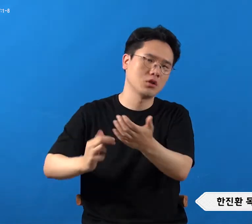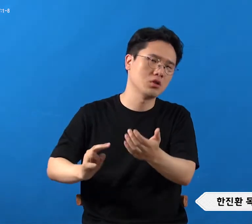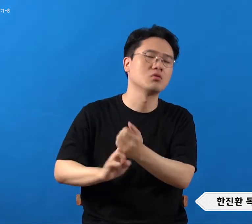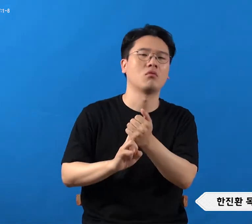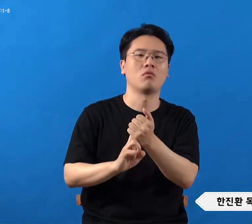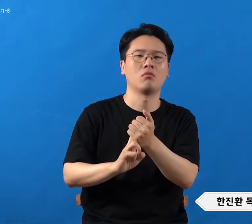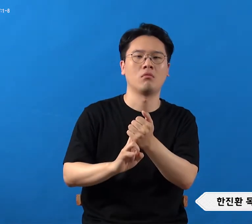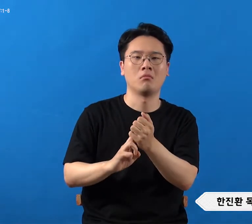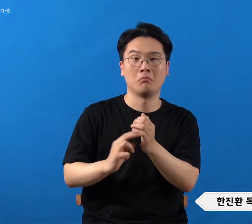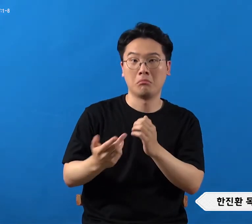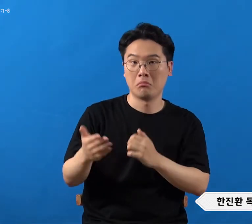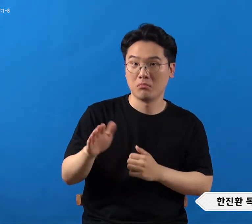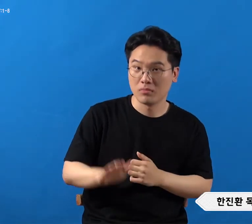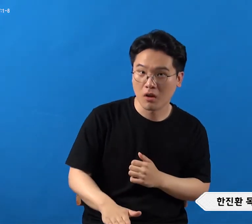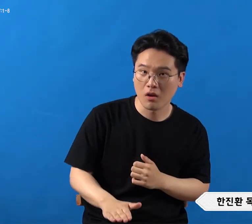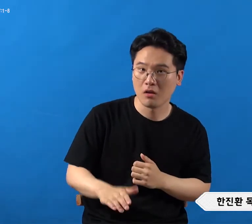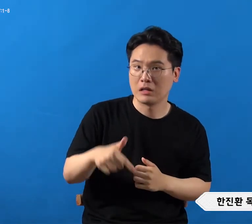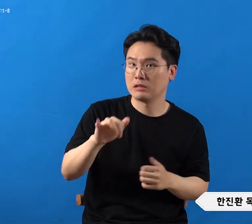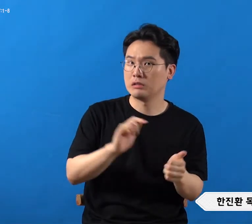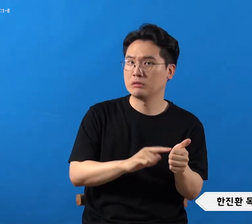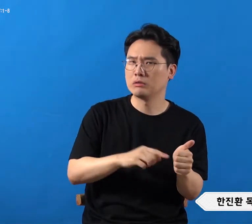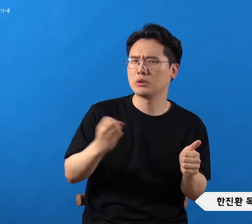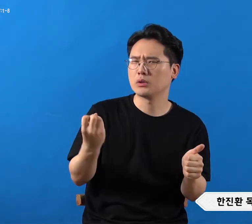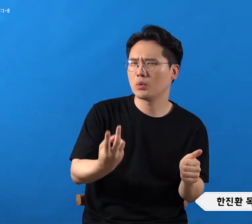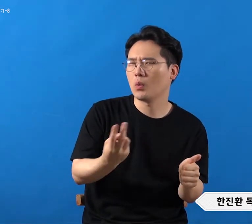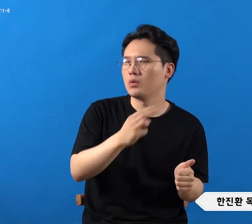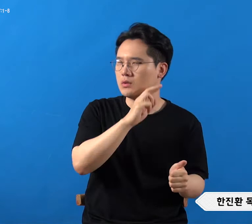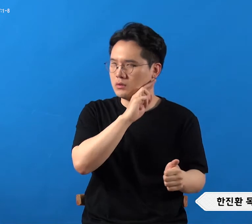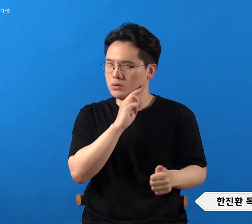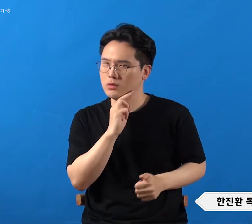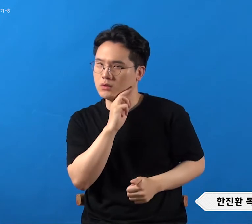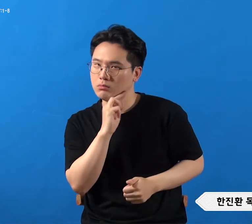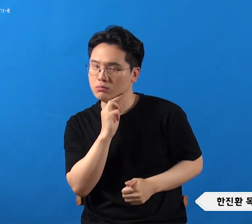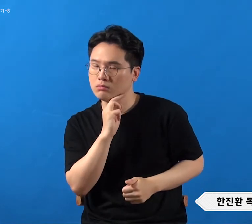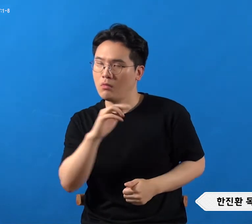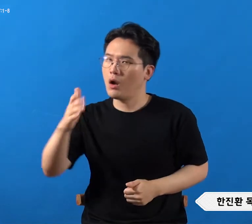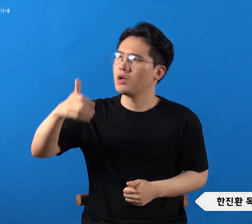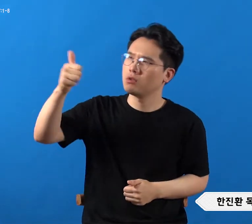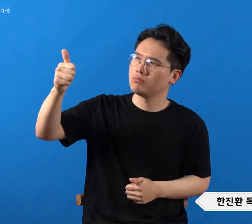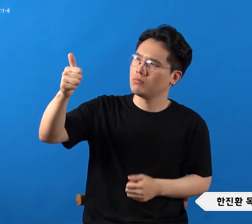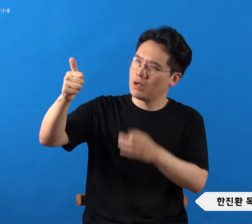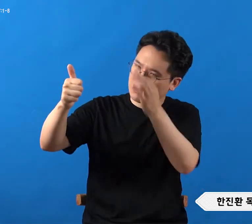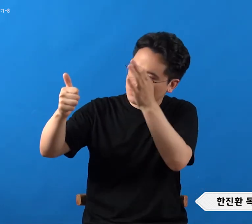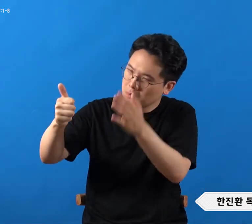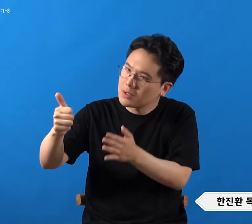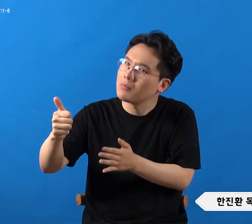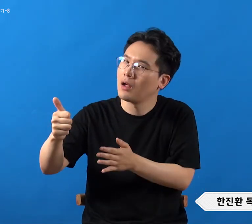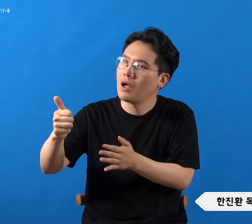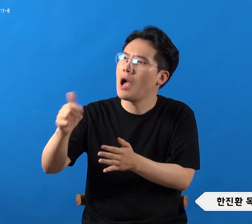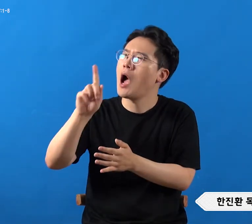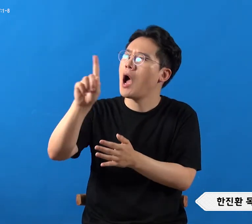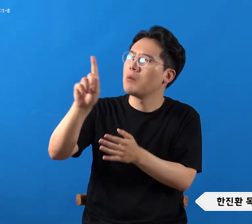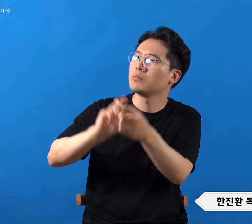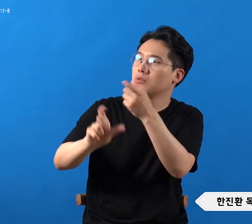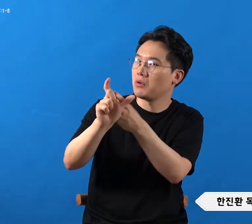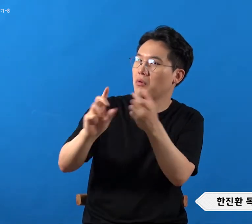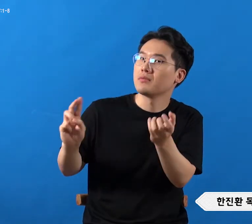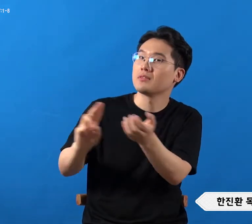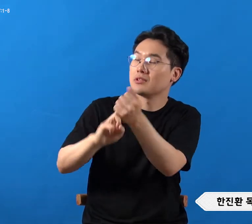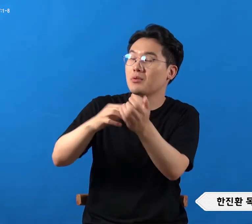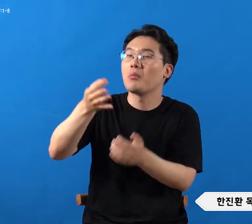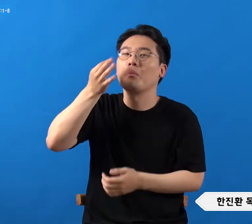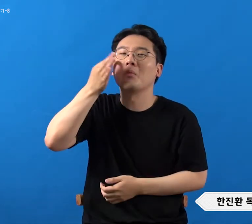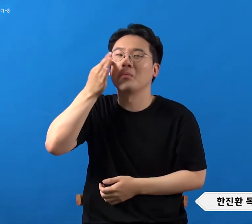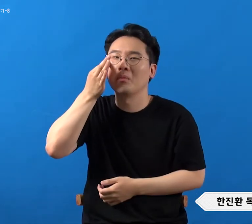얼마나 의심이 많던지 다시 간청합니다. 하나님, 죄송하지만 한 번만 더 해보십시오.